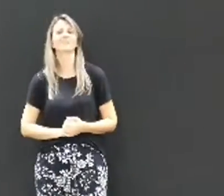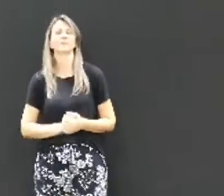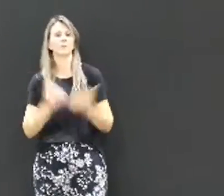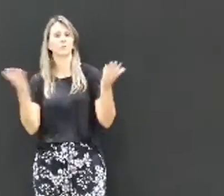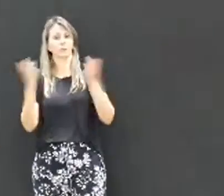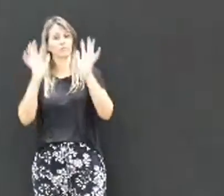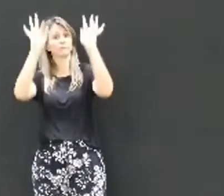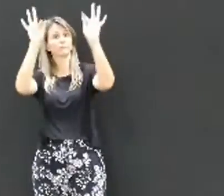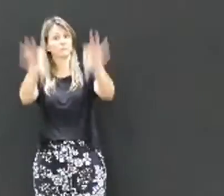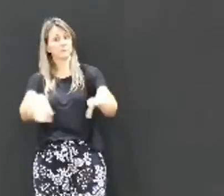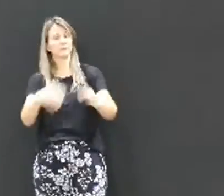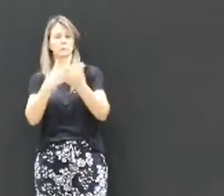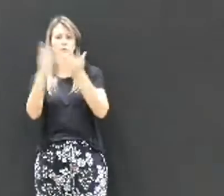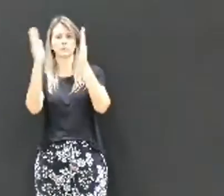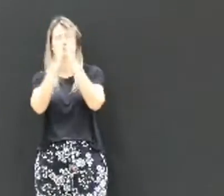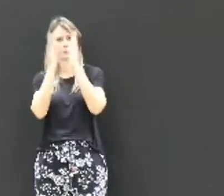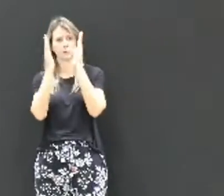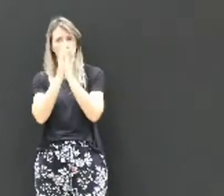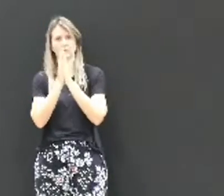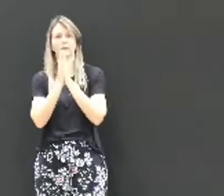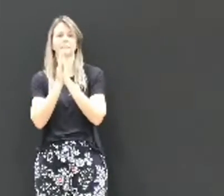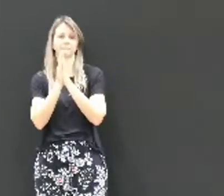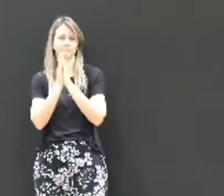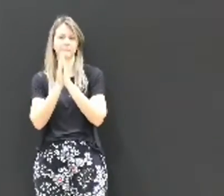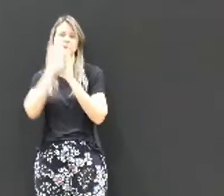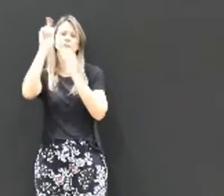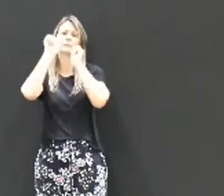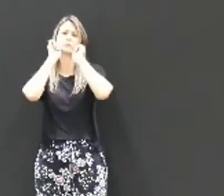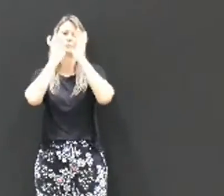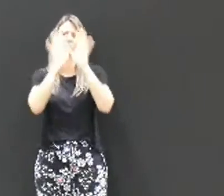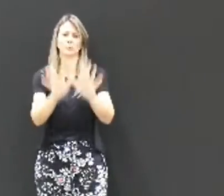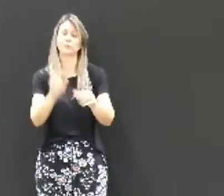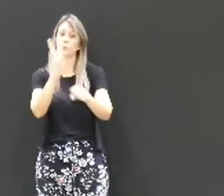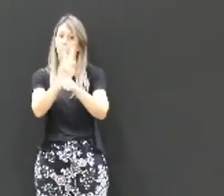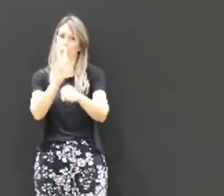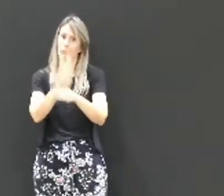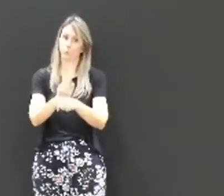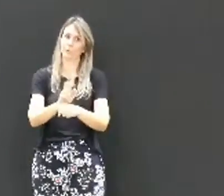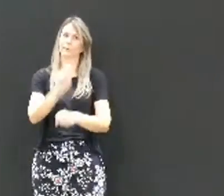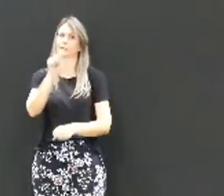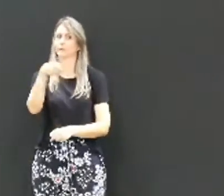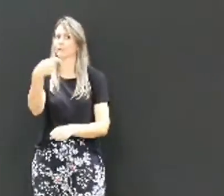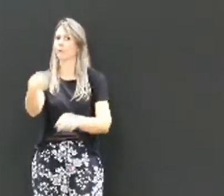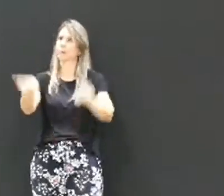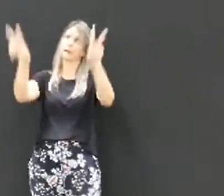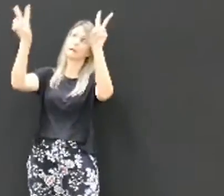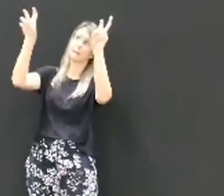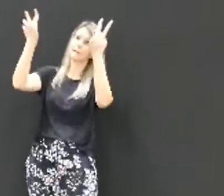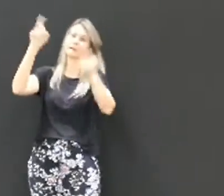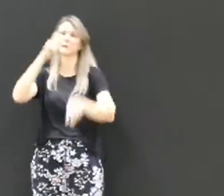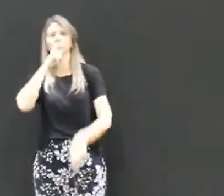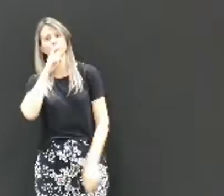Muito obrigado, Michele, pelo carinho e pelo apoio de sempre. Vamos orar, mas que Deus abençoe a cada um